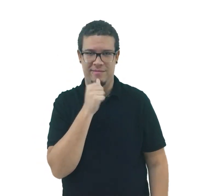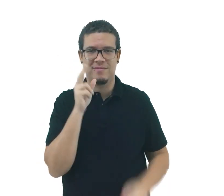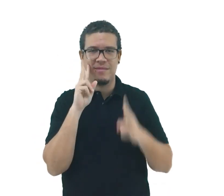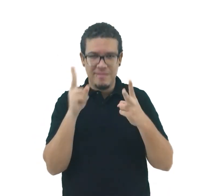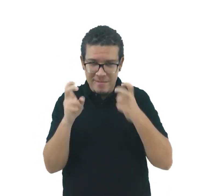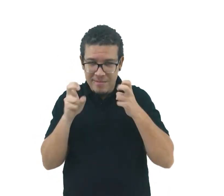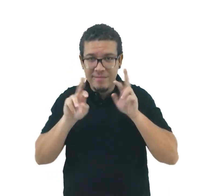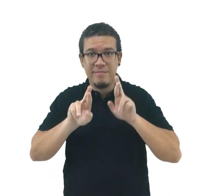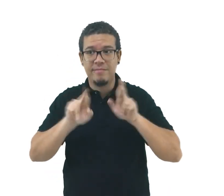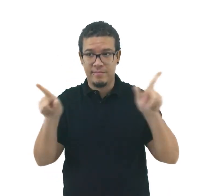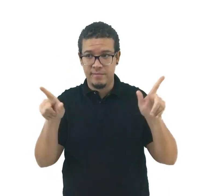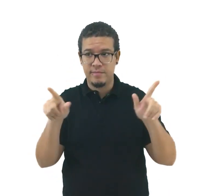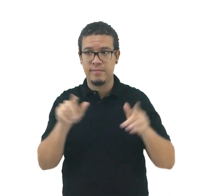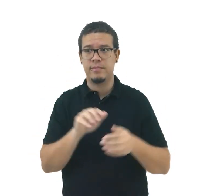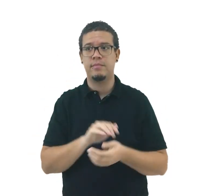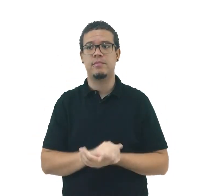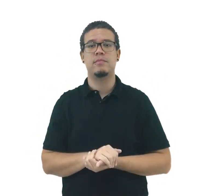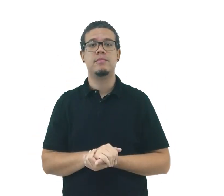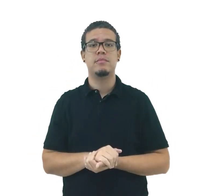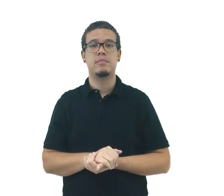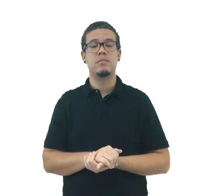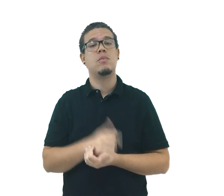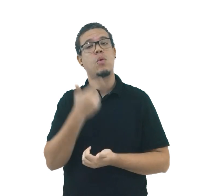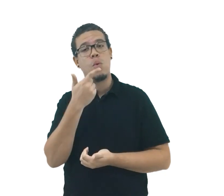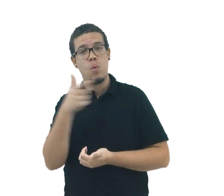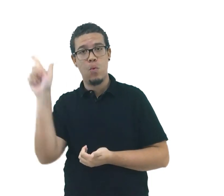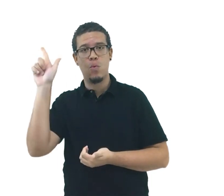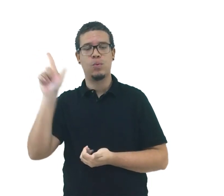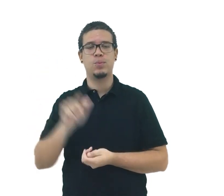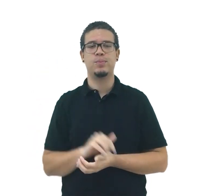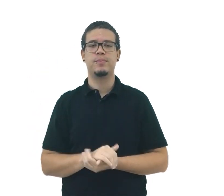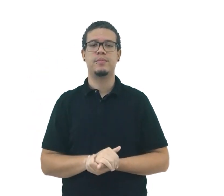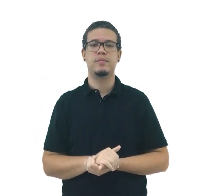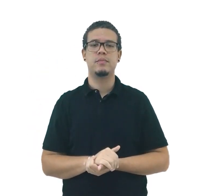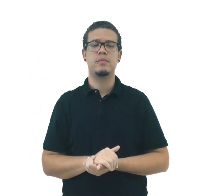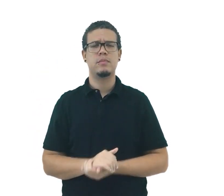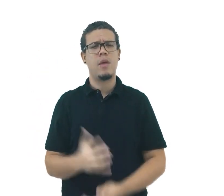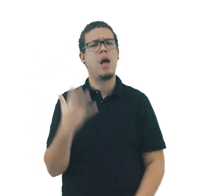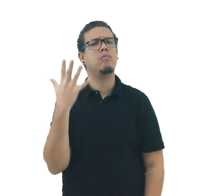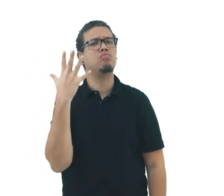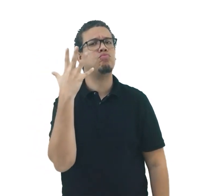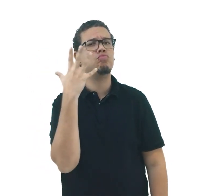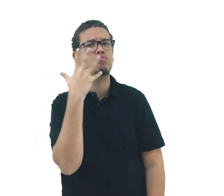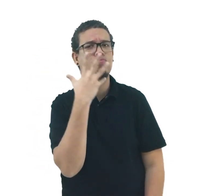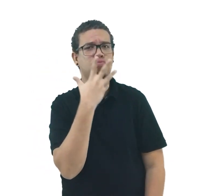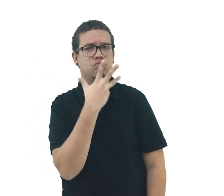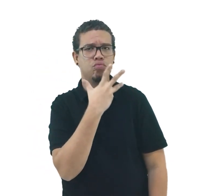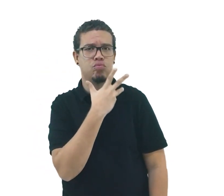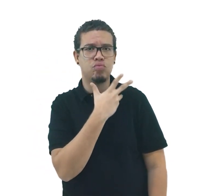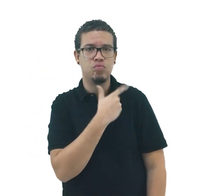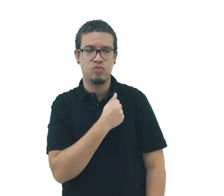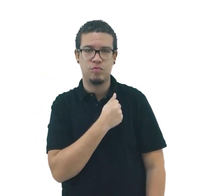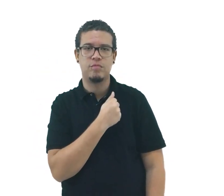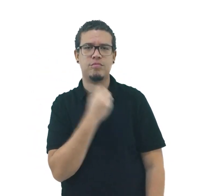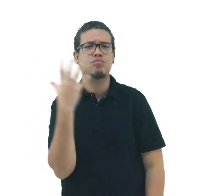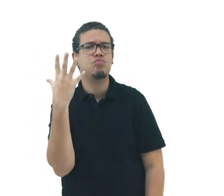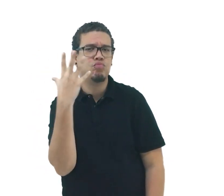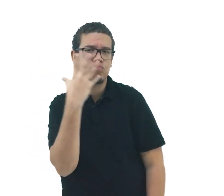demorou. Vocês perceberam, então? Um outro exemplo. Bonito, esse é o sinal de bonito. Ah,